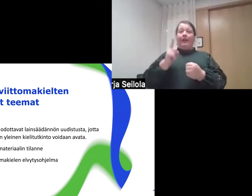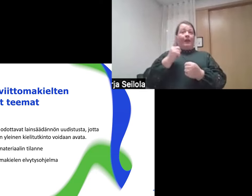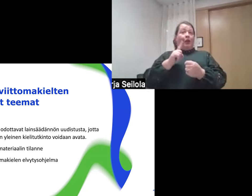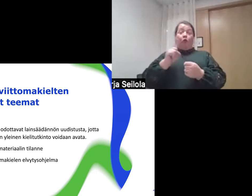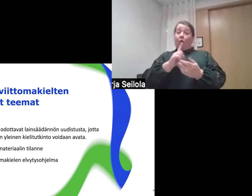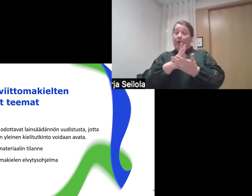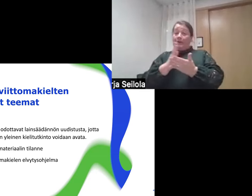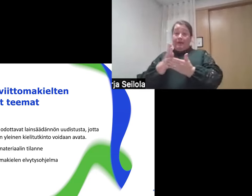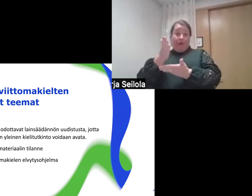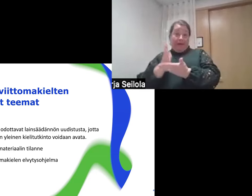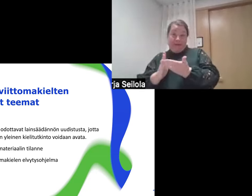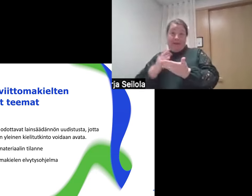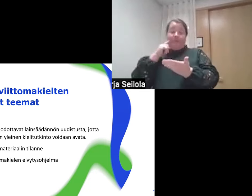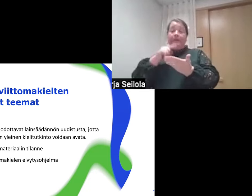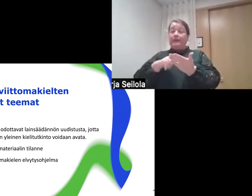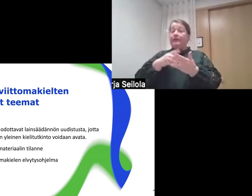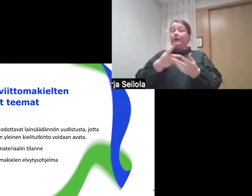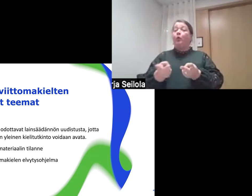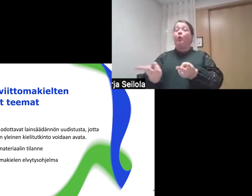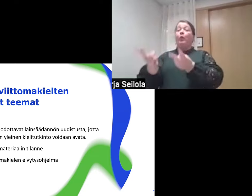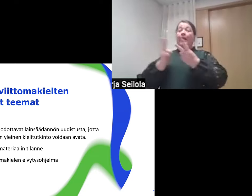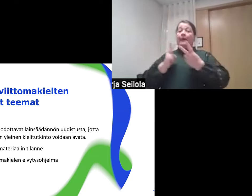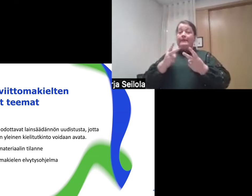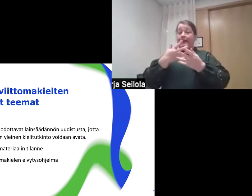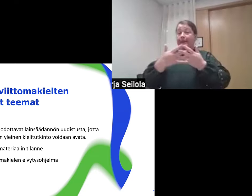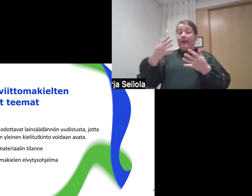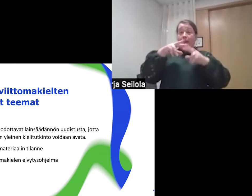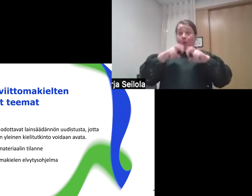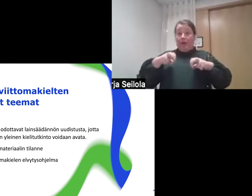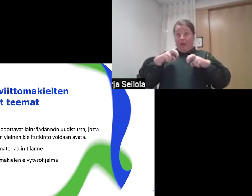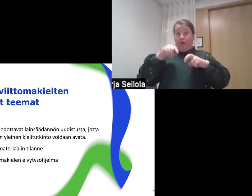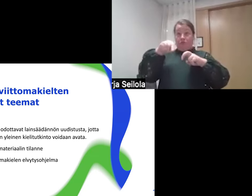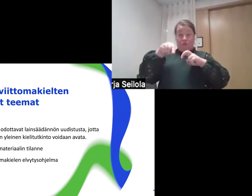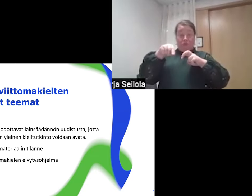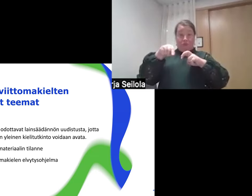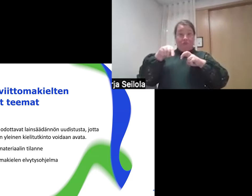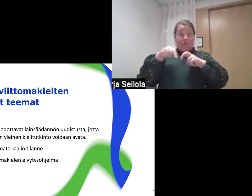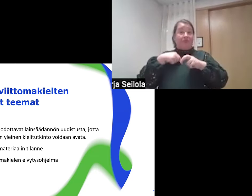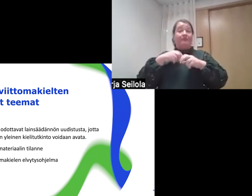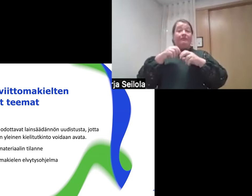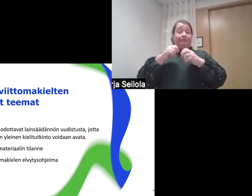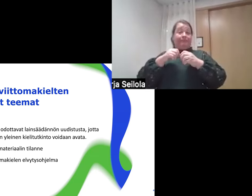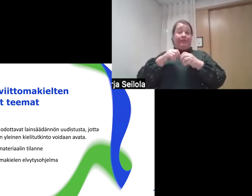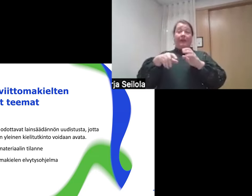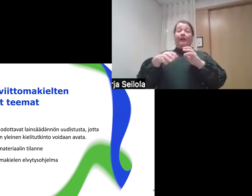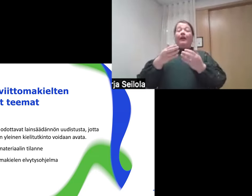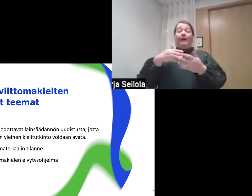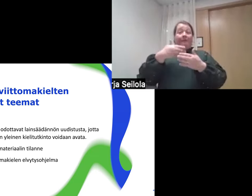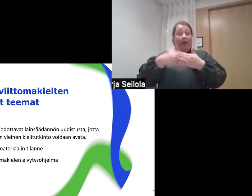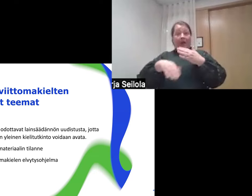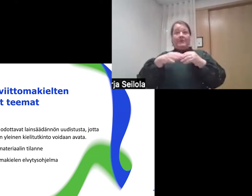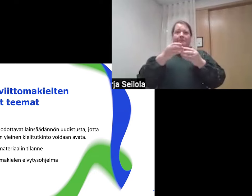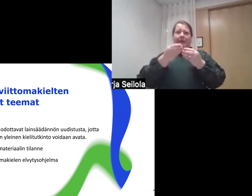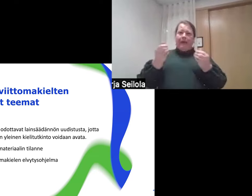paljon on edelleen meillä täällä tehtävää Opetushallituksessa. Esimerkiksi yksi suuri kokonaisuus on yleiset kielitutkinnot